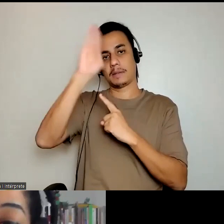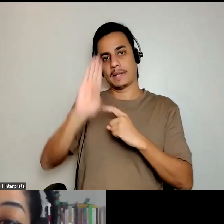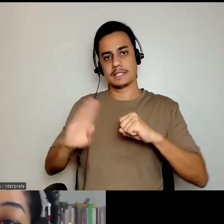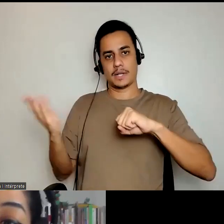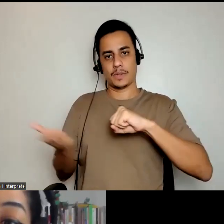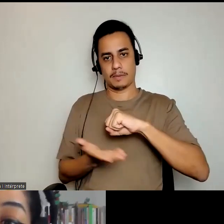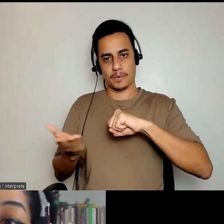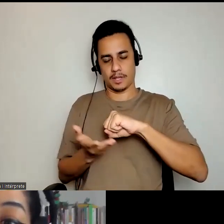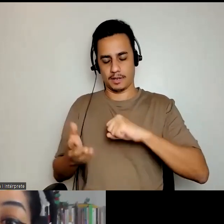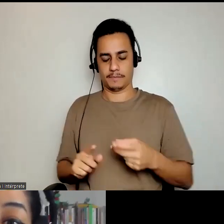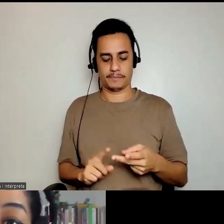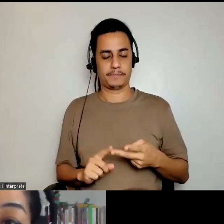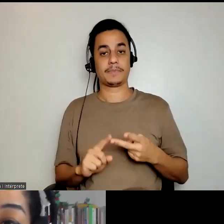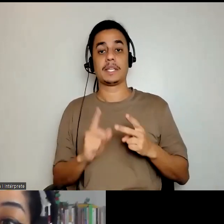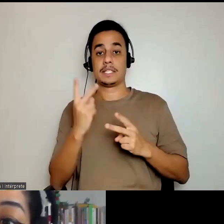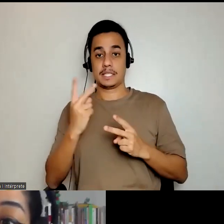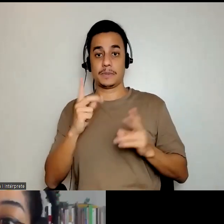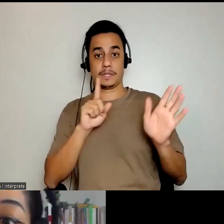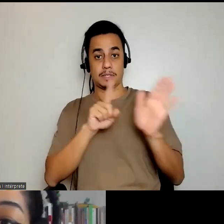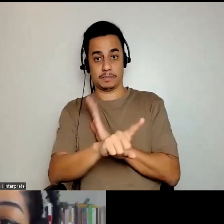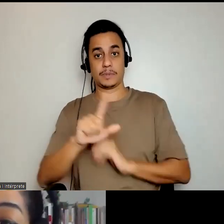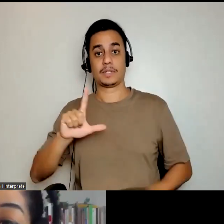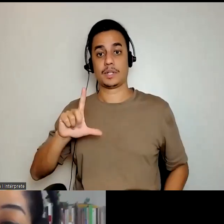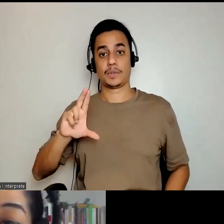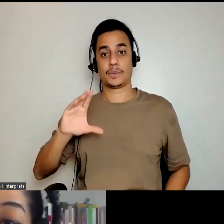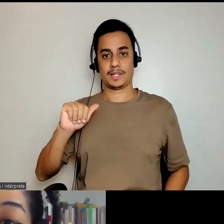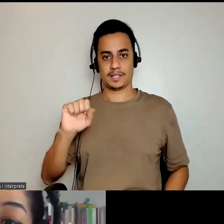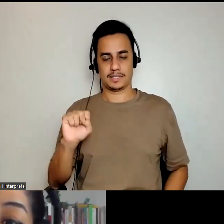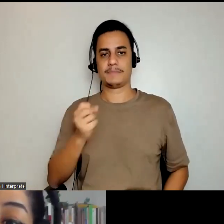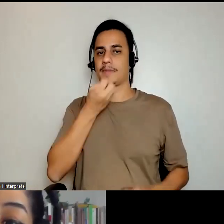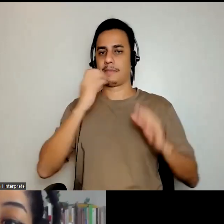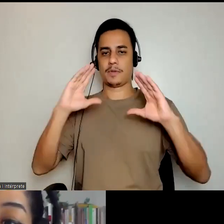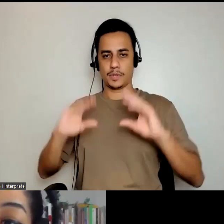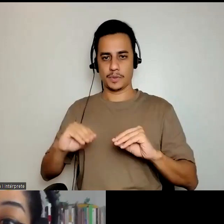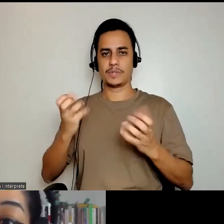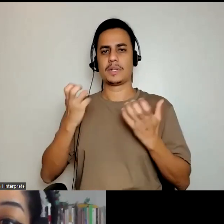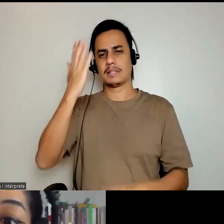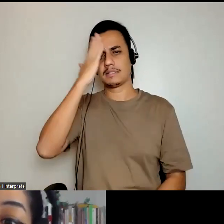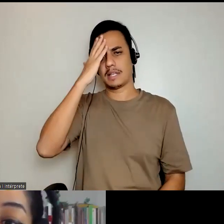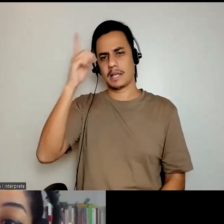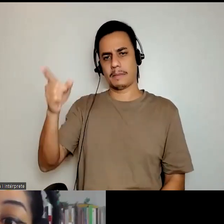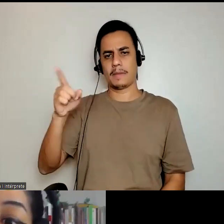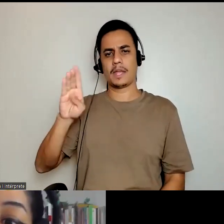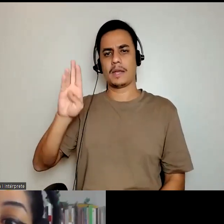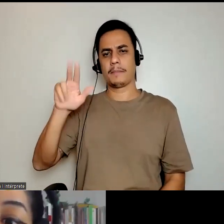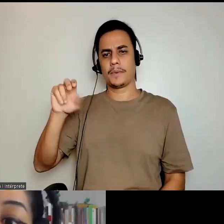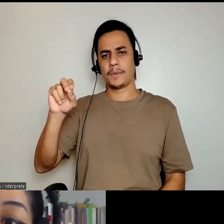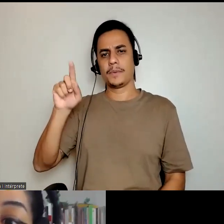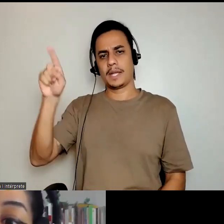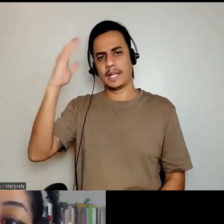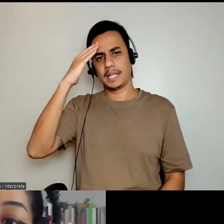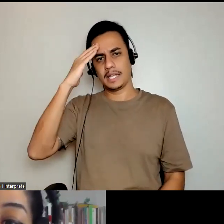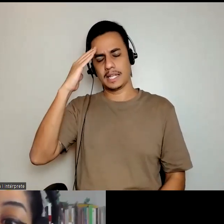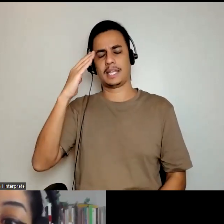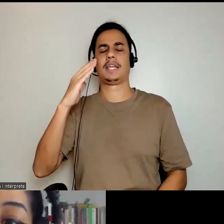a segunda pergunta do Lucas Almeida é boa noite, gostaria de saber do Bruno, como ele interpreta o projeto de